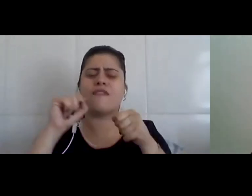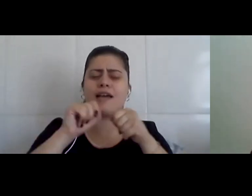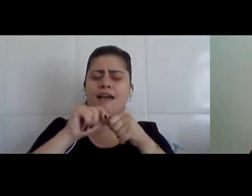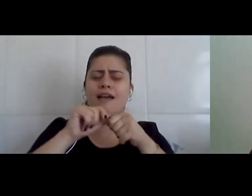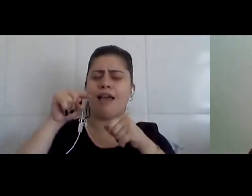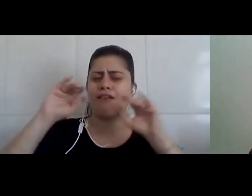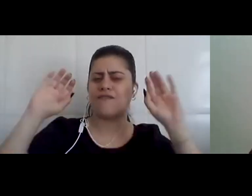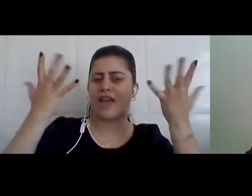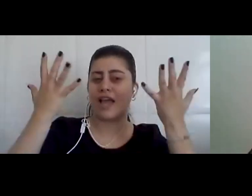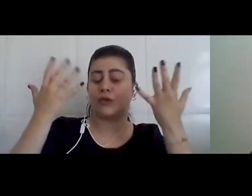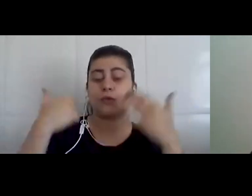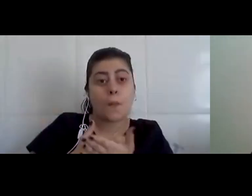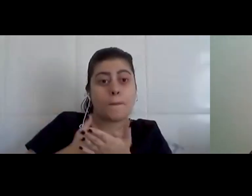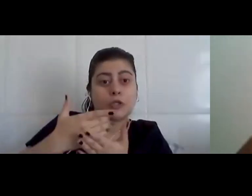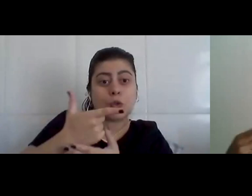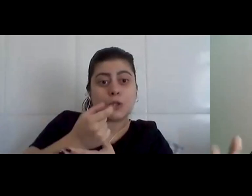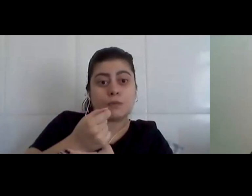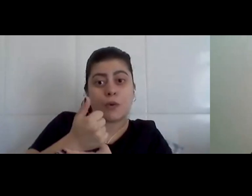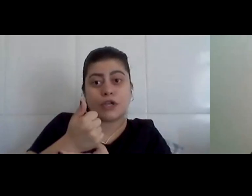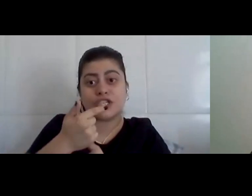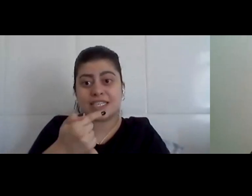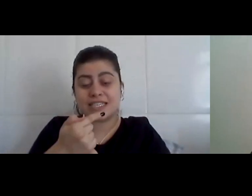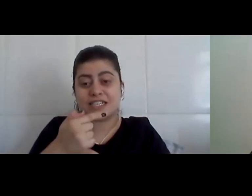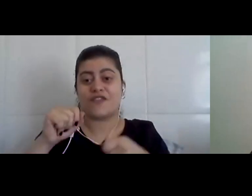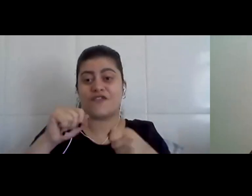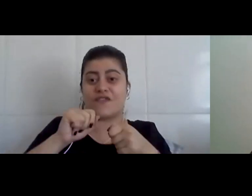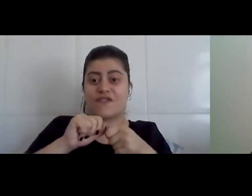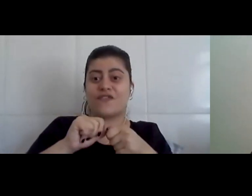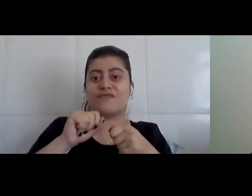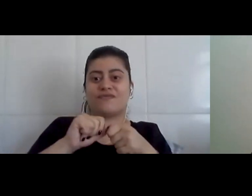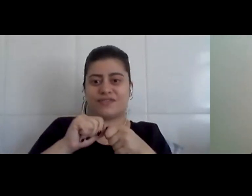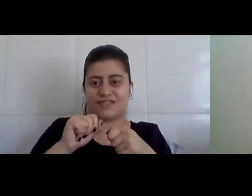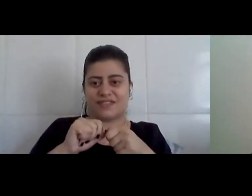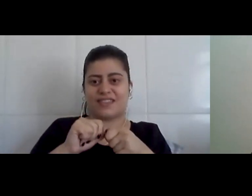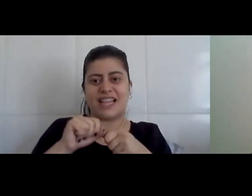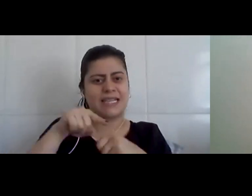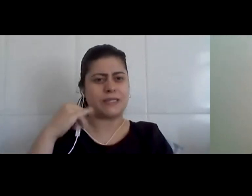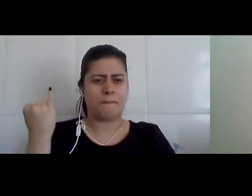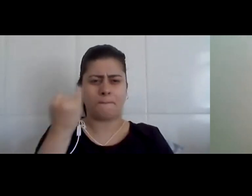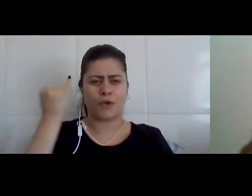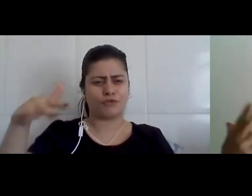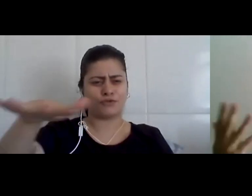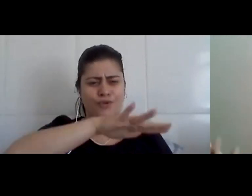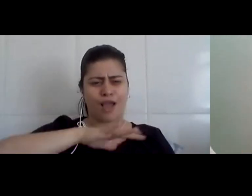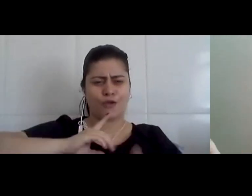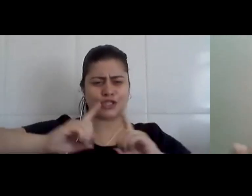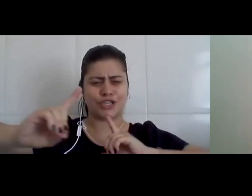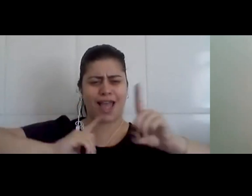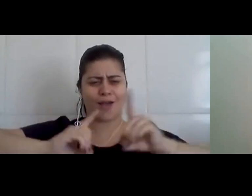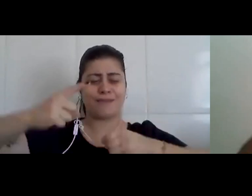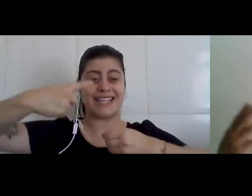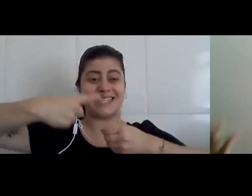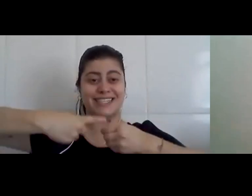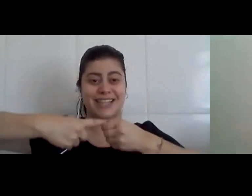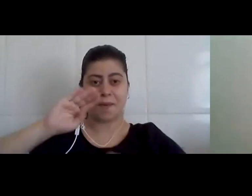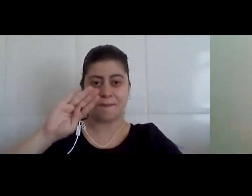desde 2017 tem fomentado e consolidado esse importante espaço de diálogo com a cidade de Belo